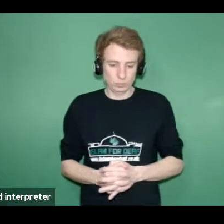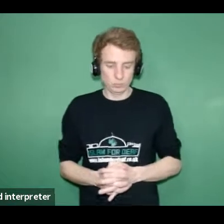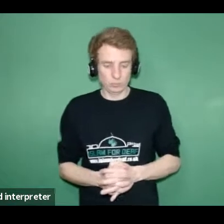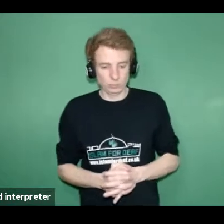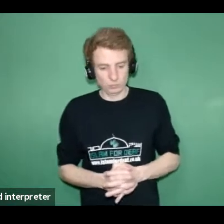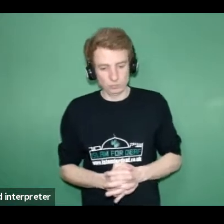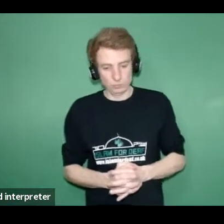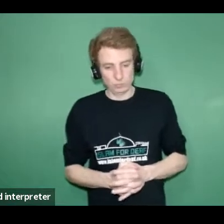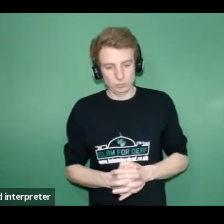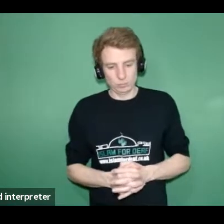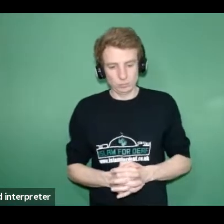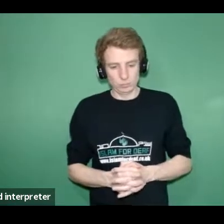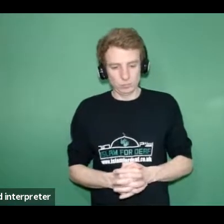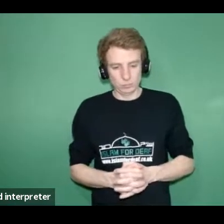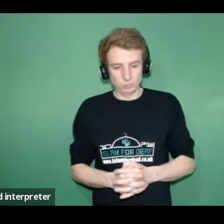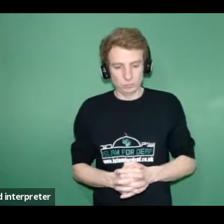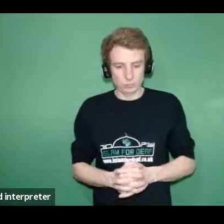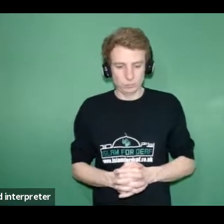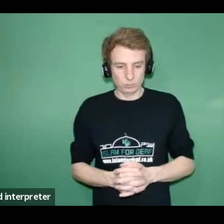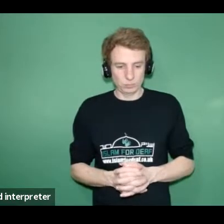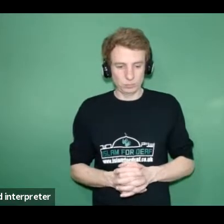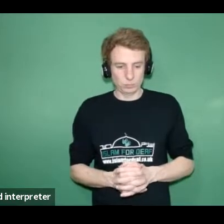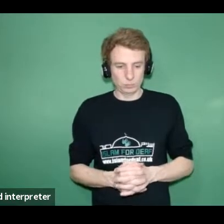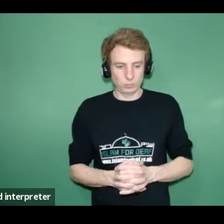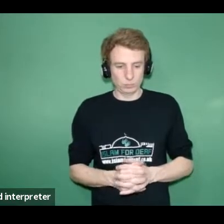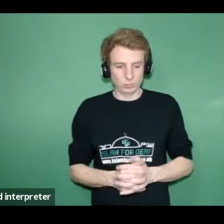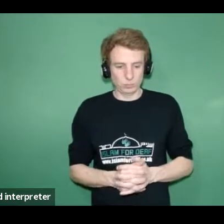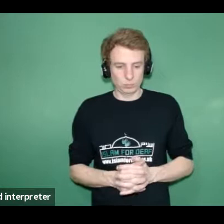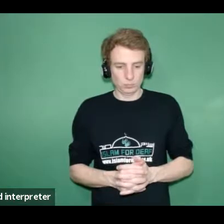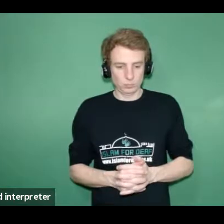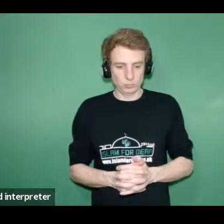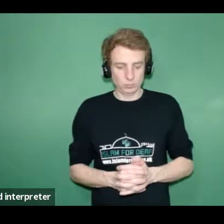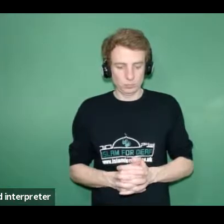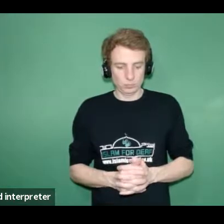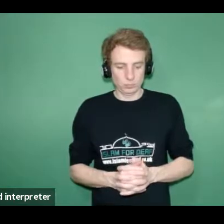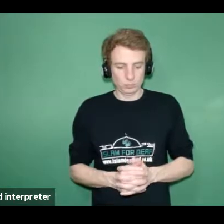الآن لإنقاذ نفسه. نعم.